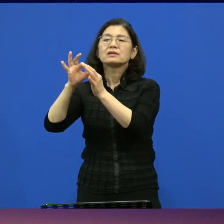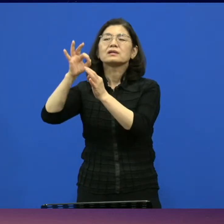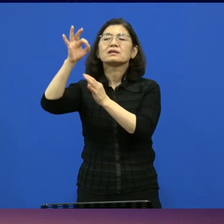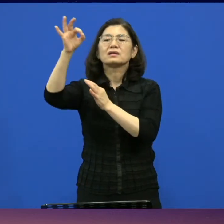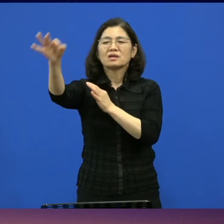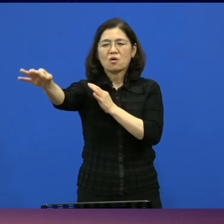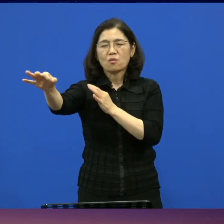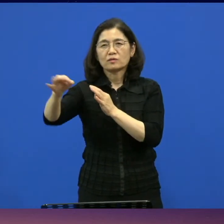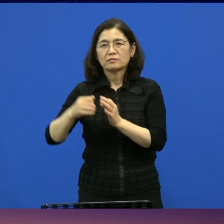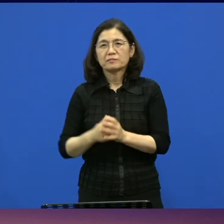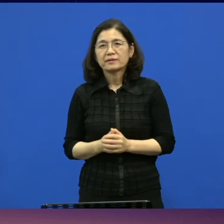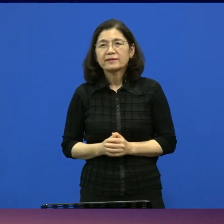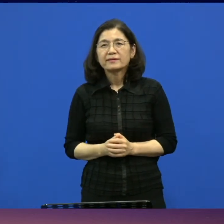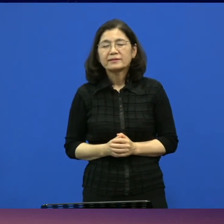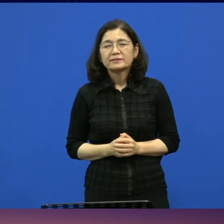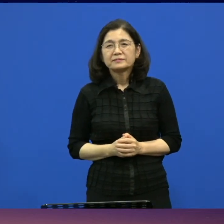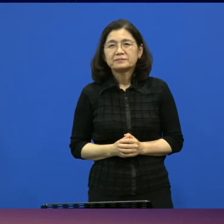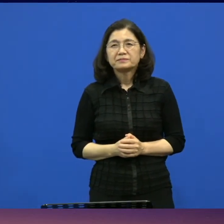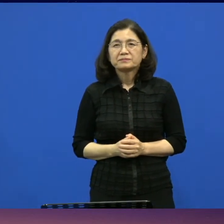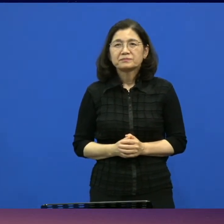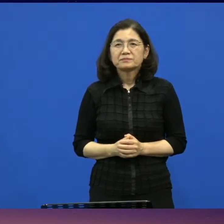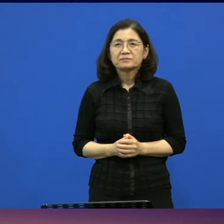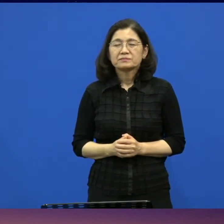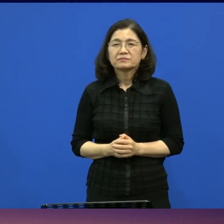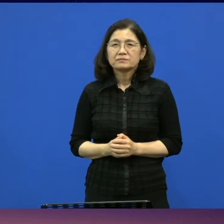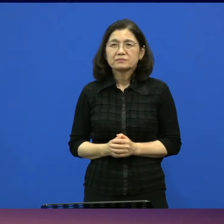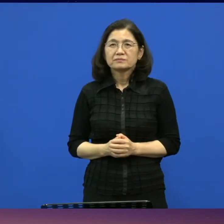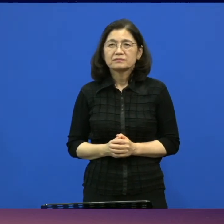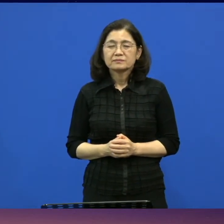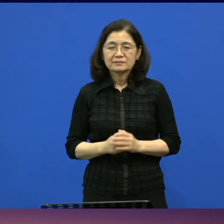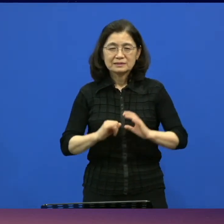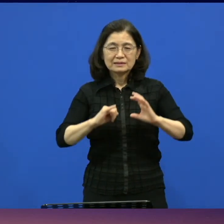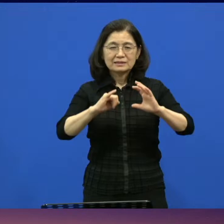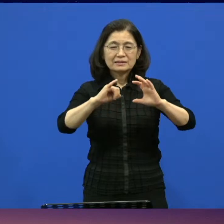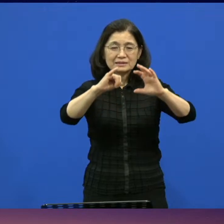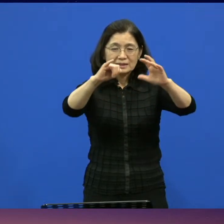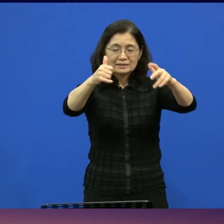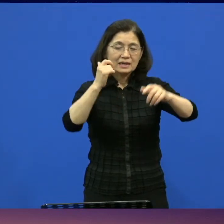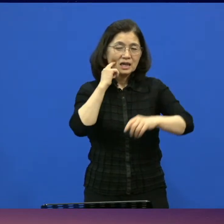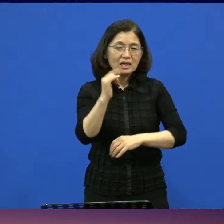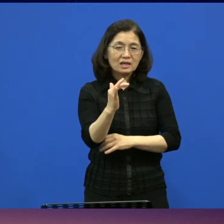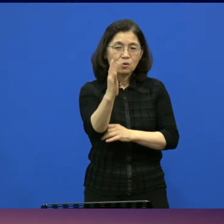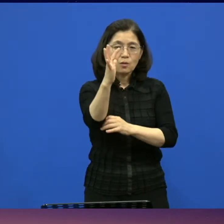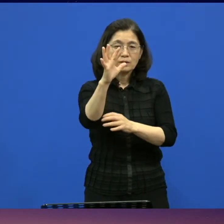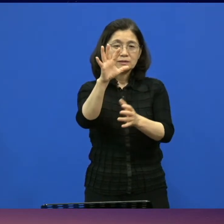잡는 순간 빠져나가는 거예요, 여러분. 잡는 순간 빠져나가는 거예요.